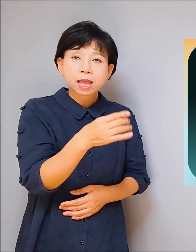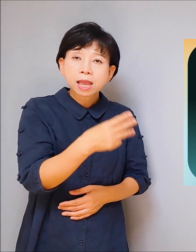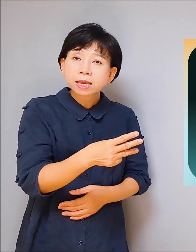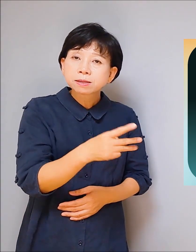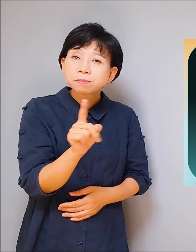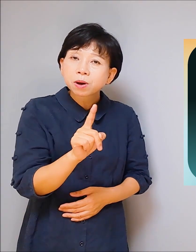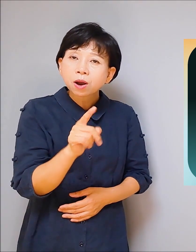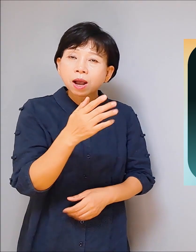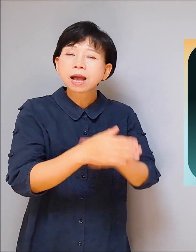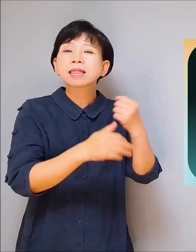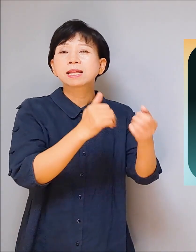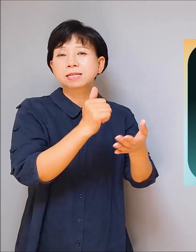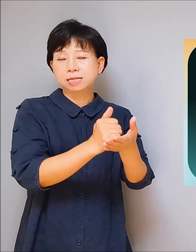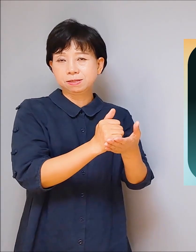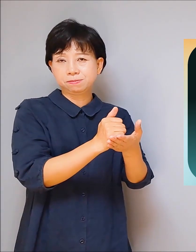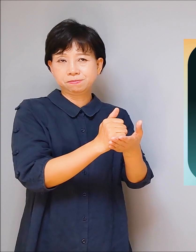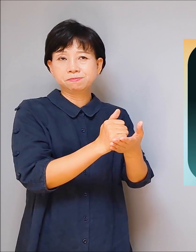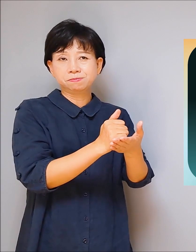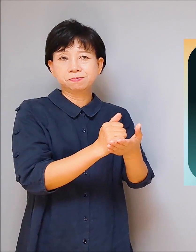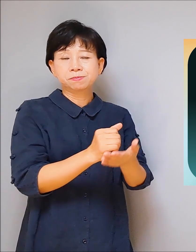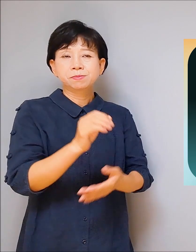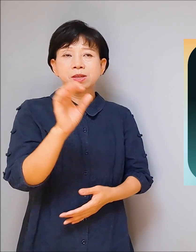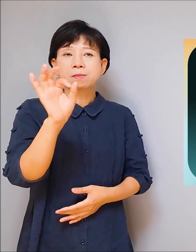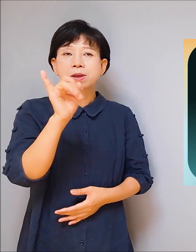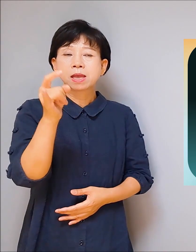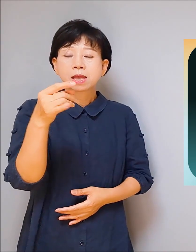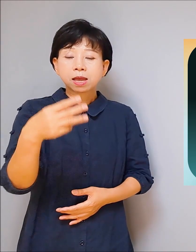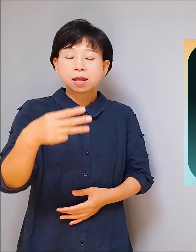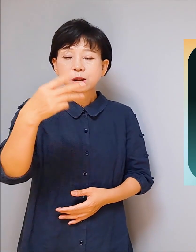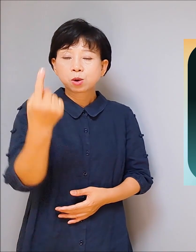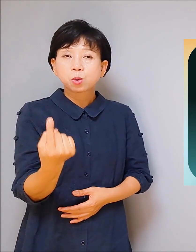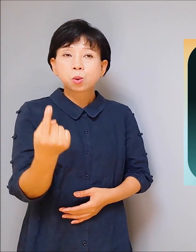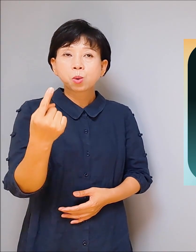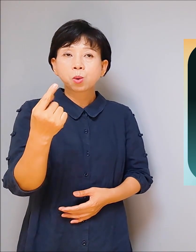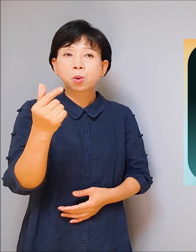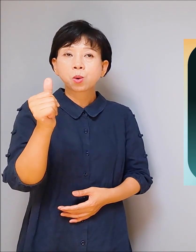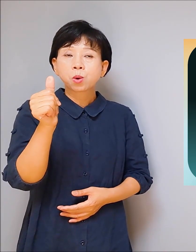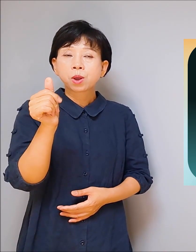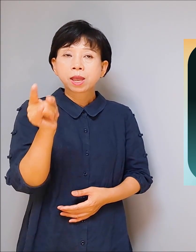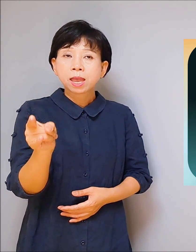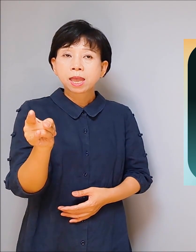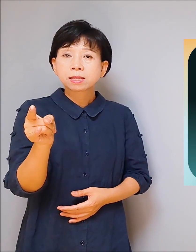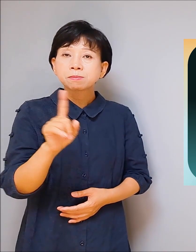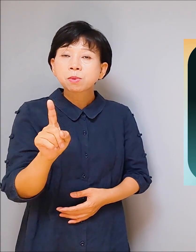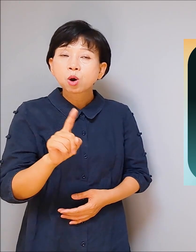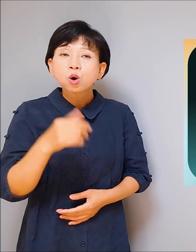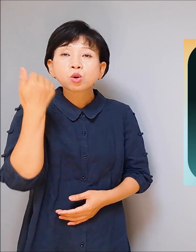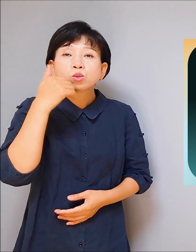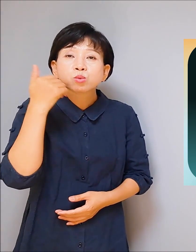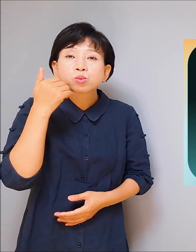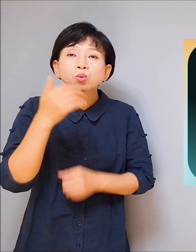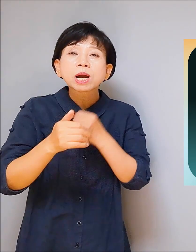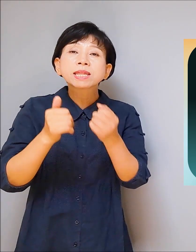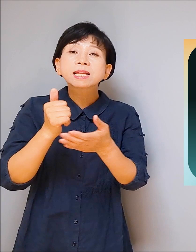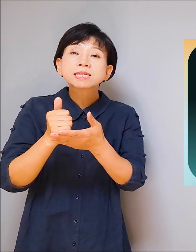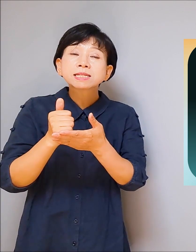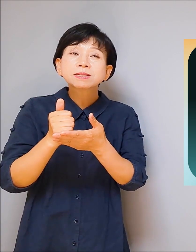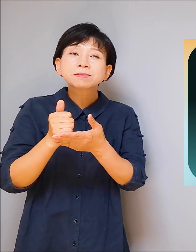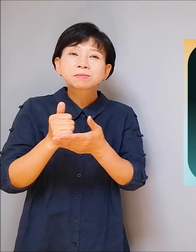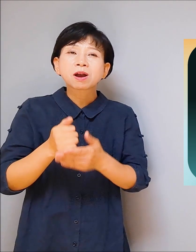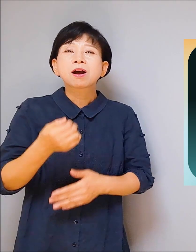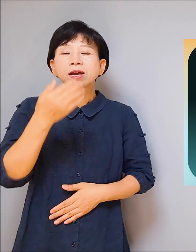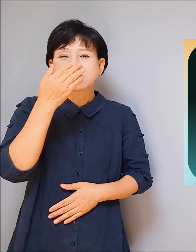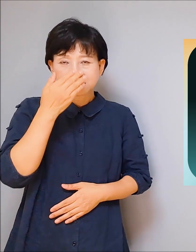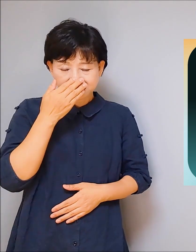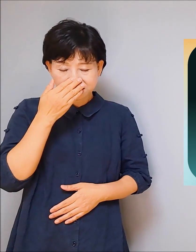누구의 엘이냐 라는 거예요. 그러니까 엘은 하나님이니까 누구의 하나님이냐라는 거예요. 누구의 하나님인데 뒤에 뭐라고 나왔어요? 이스라엘이